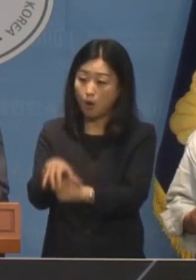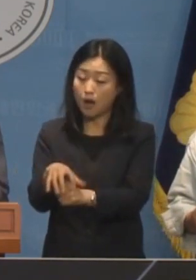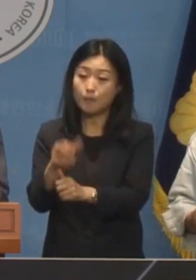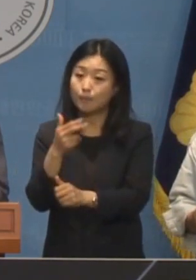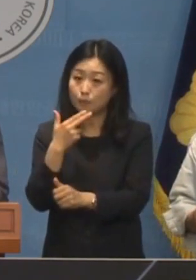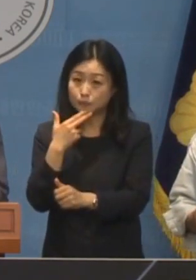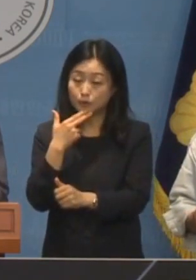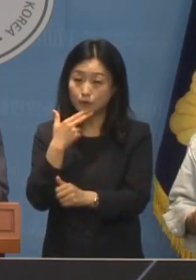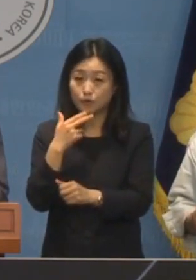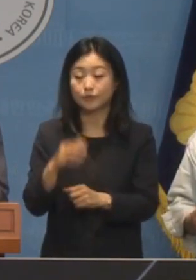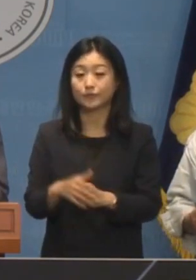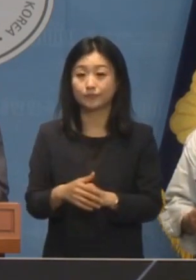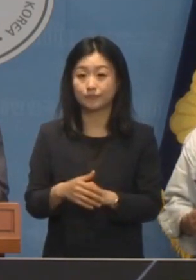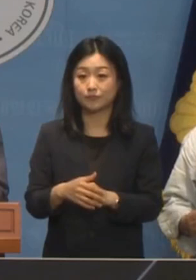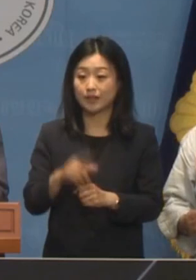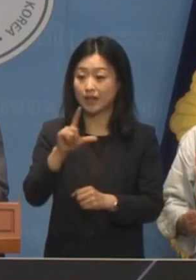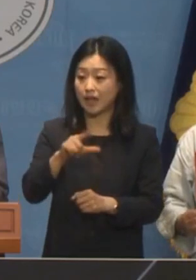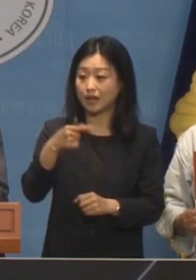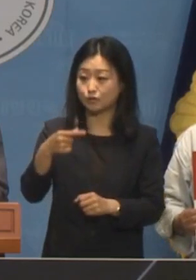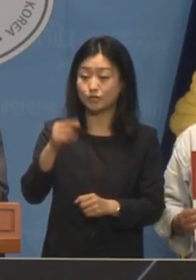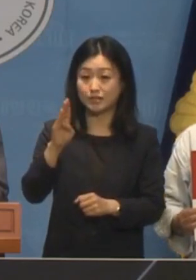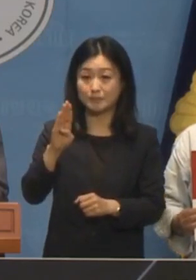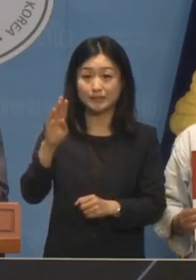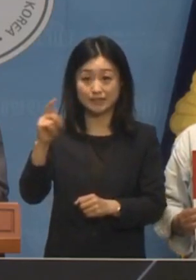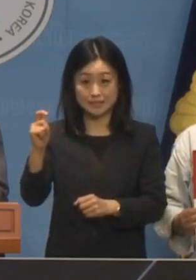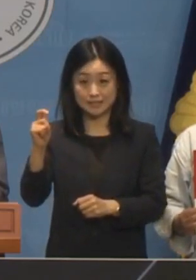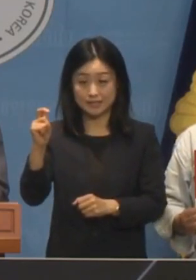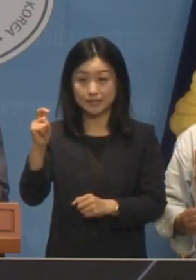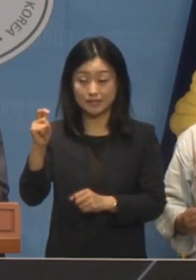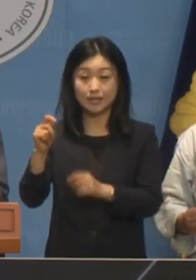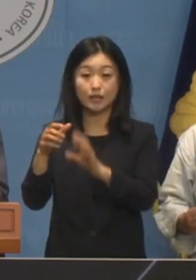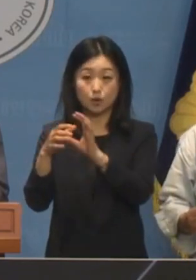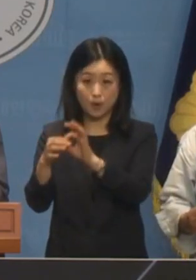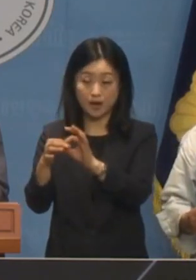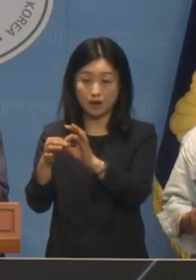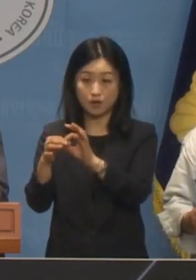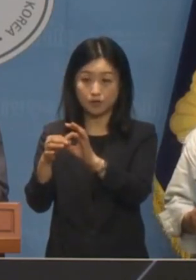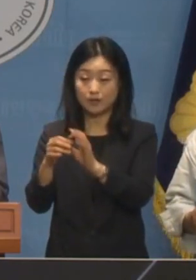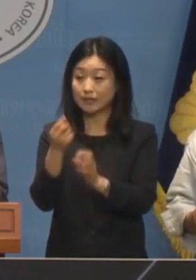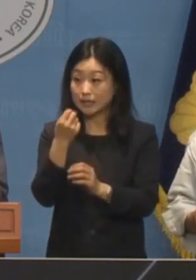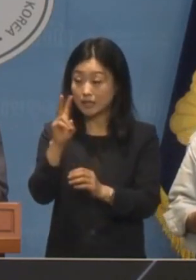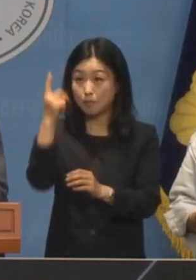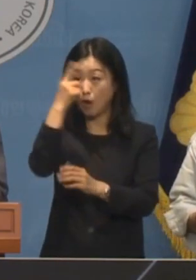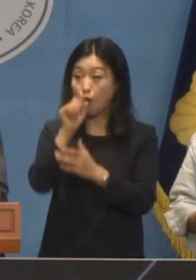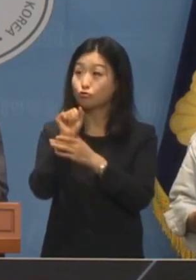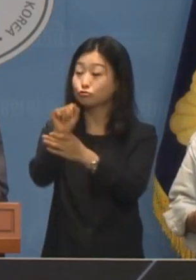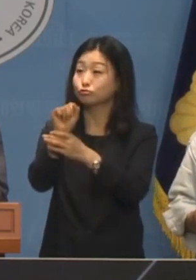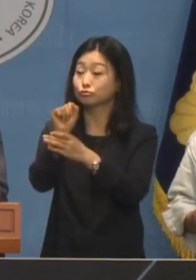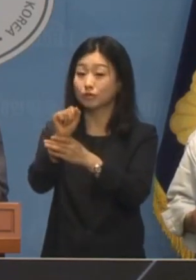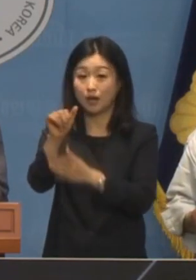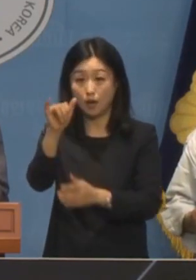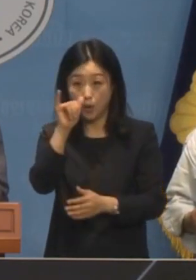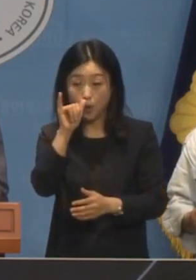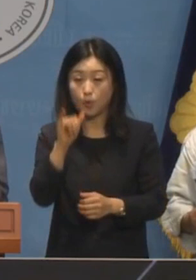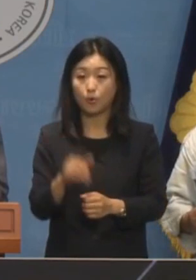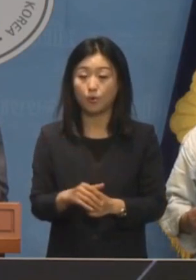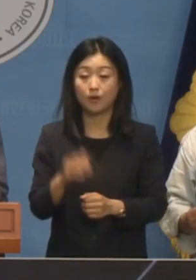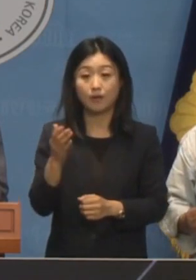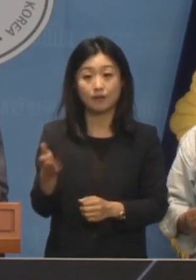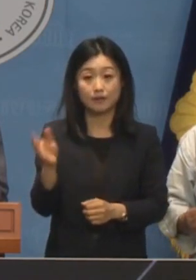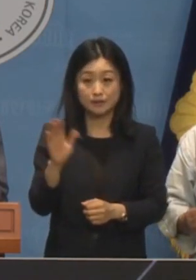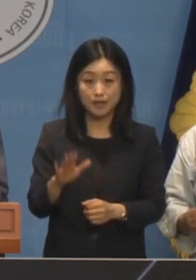자신이 동성애자 혹은 성전환자임을 밝힌 사람 가운데 TV에 출연하는 유명인도 여러 명이 있다.